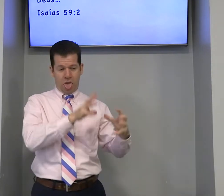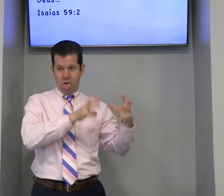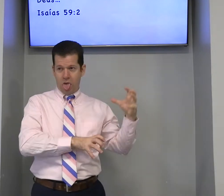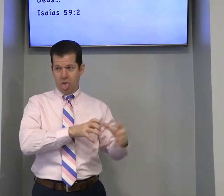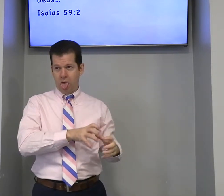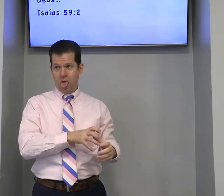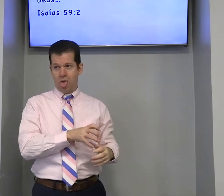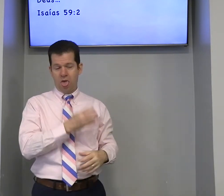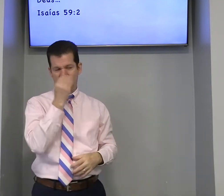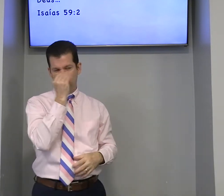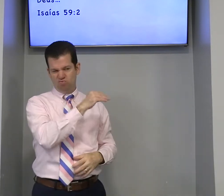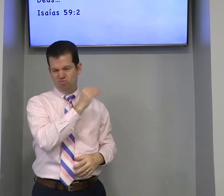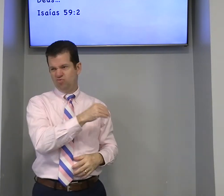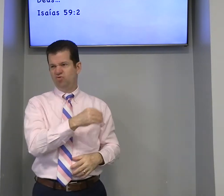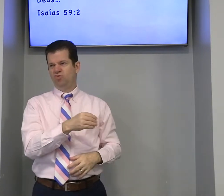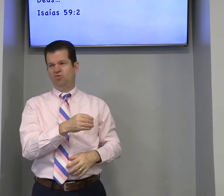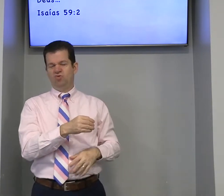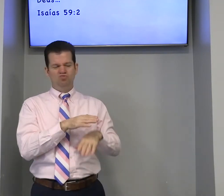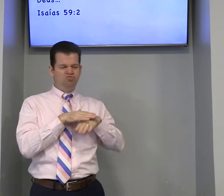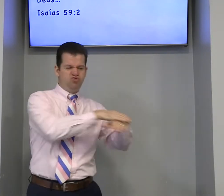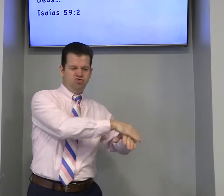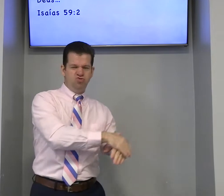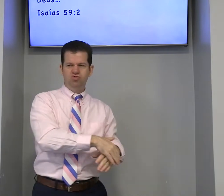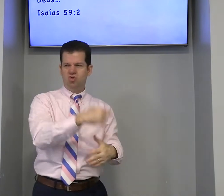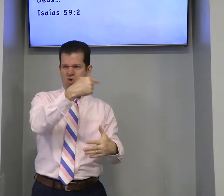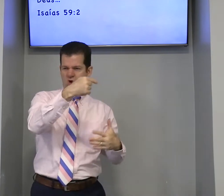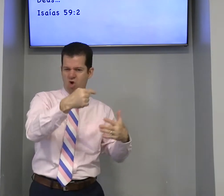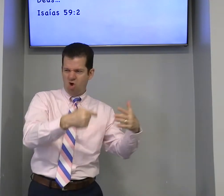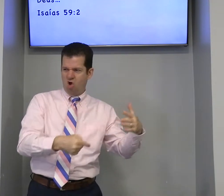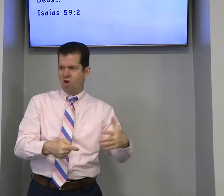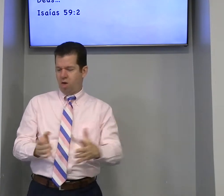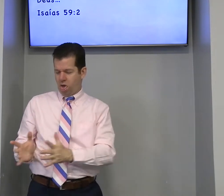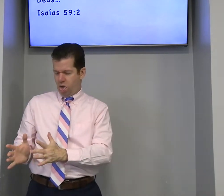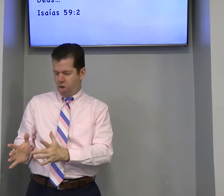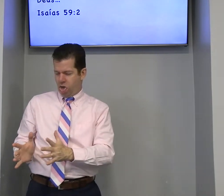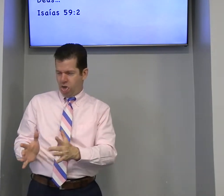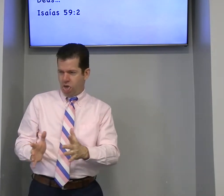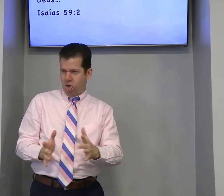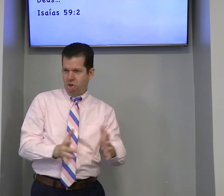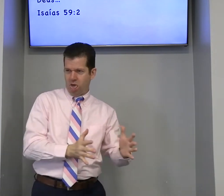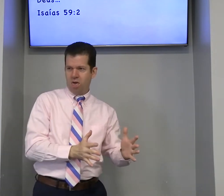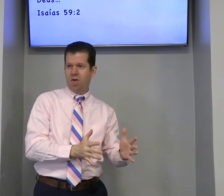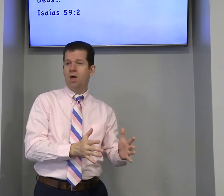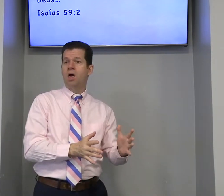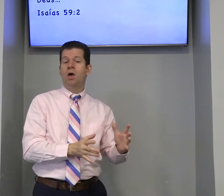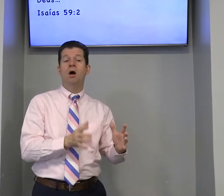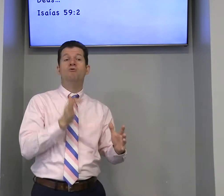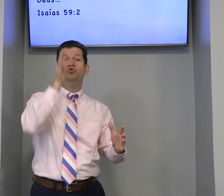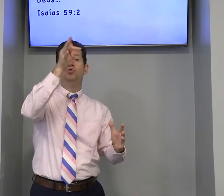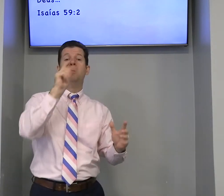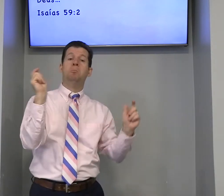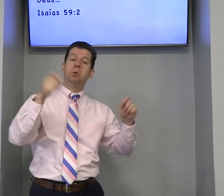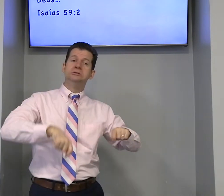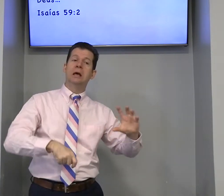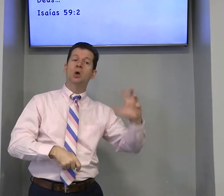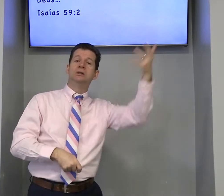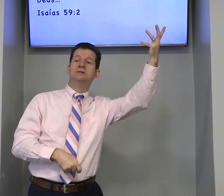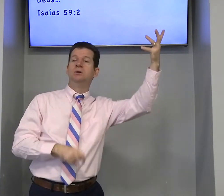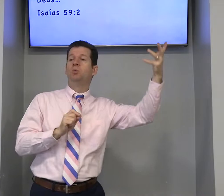começa a brigar, um casal começa a brigar, não respeitar um do outro. Qual é a consequência do futuro?